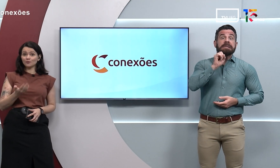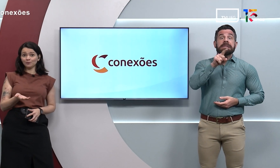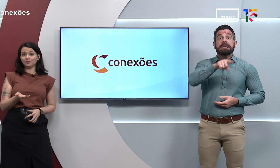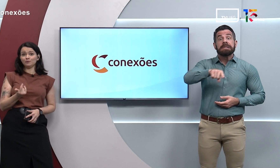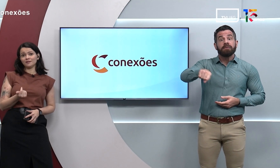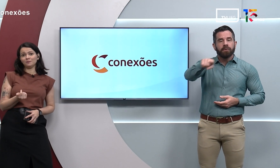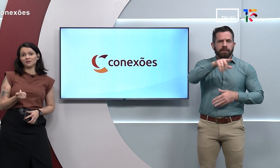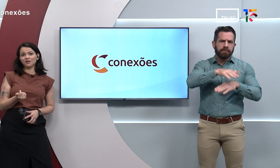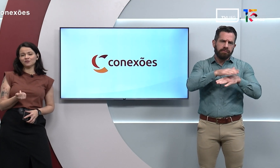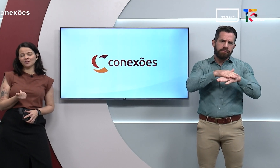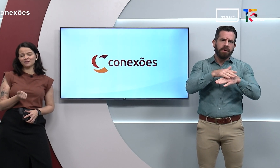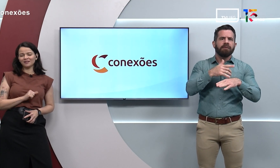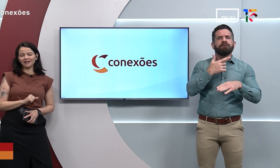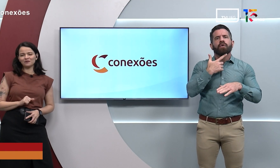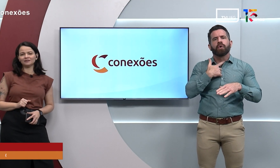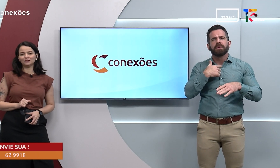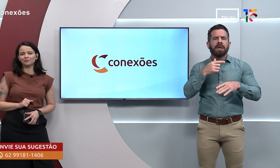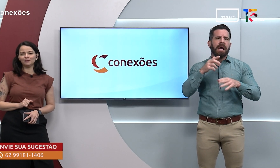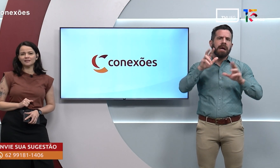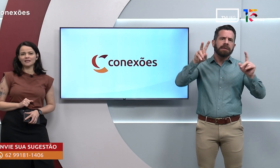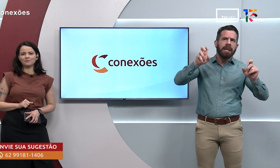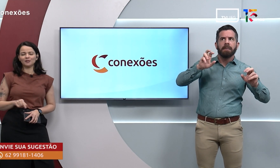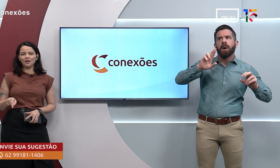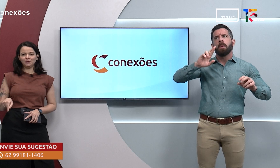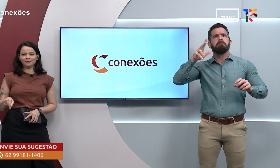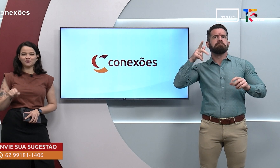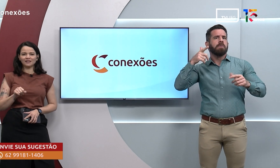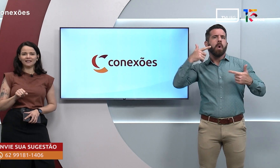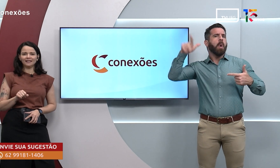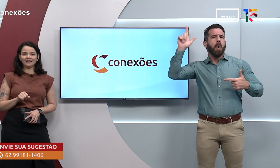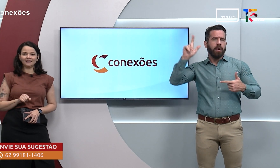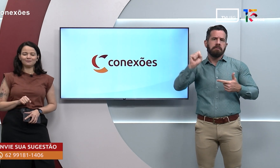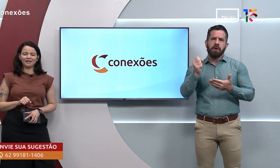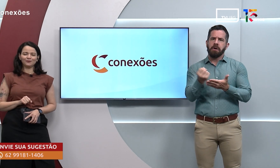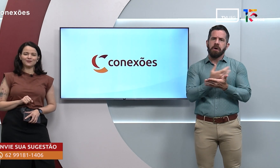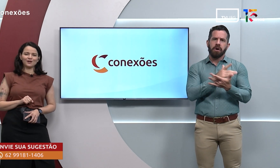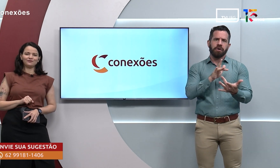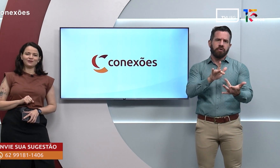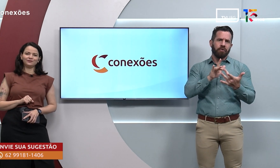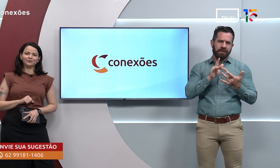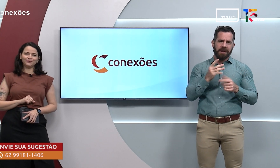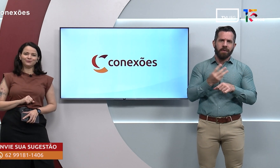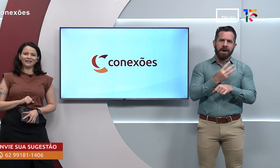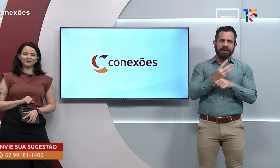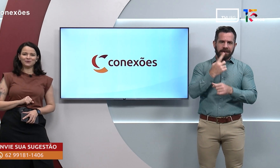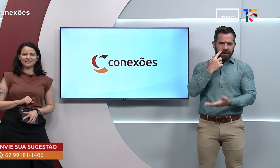dar a sua contribuição para a gente, é só entrar em contato pelo WhatsApp. O número já está aqui na tela,